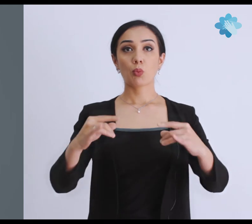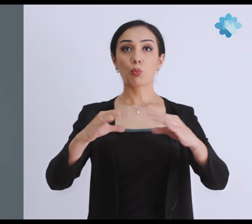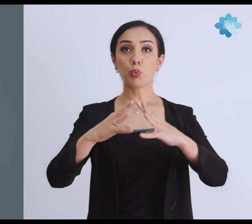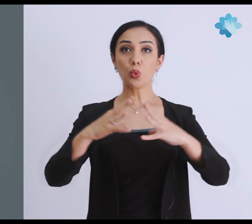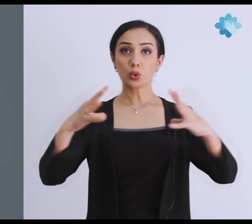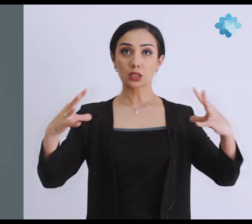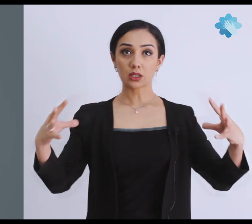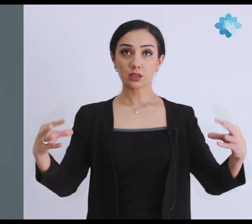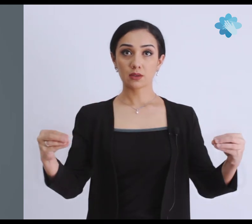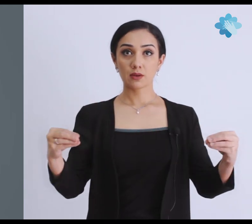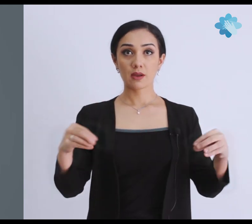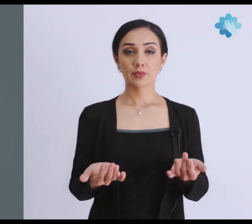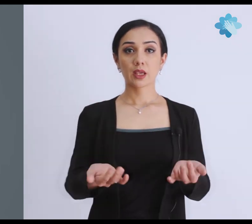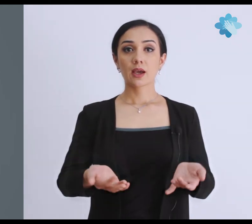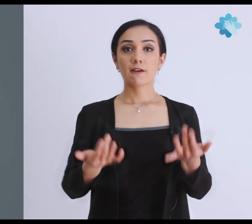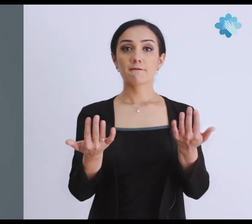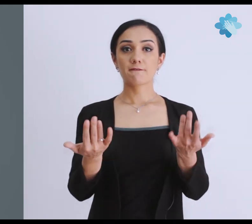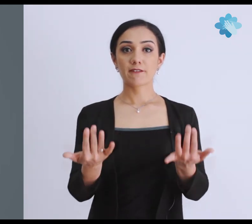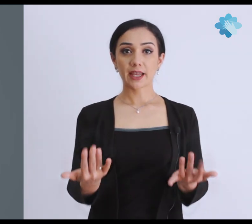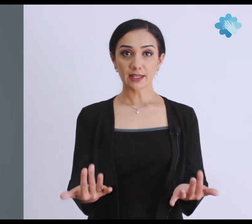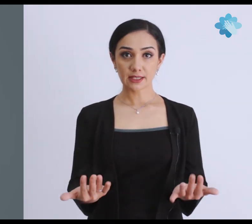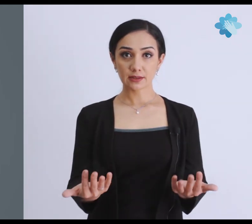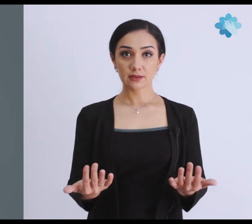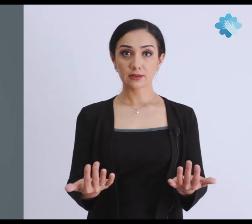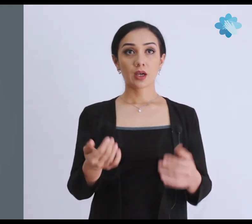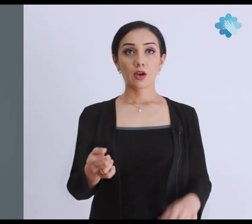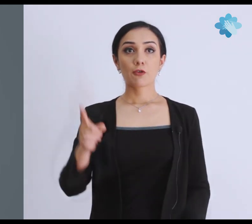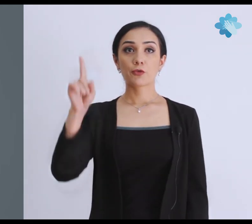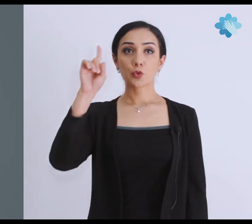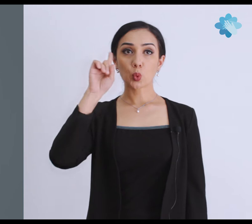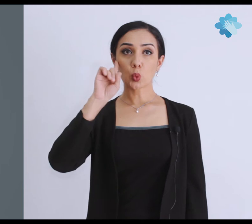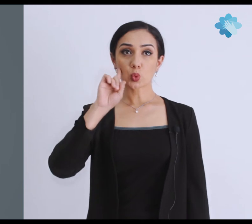булка варить вкусно